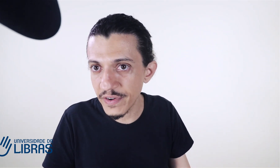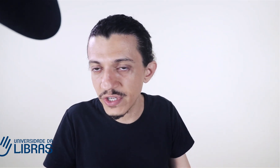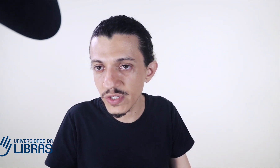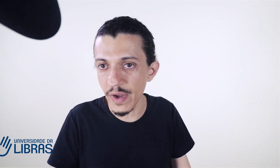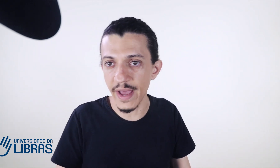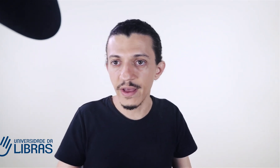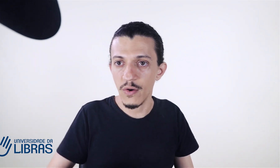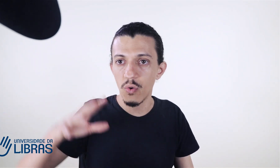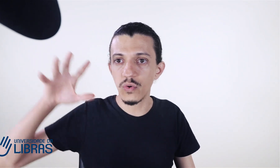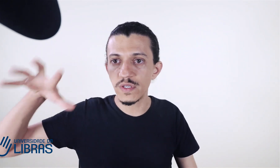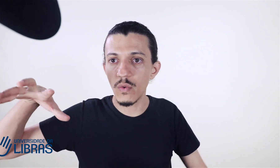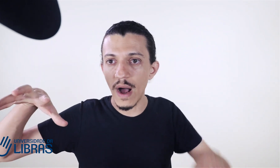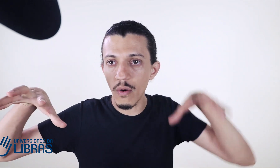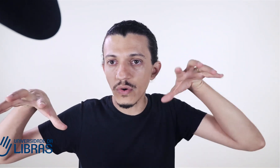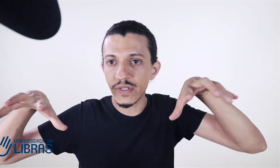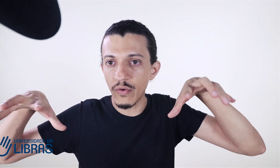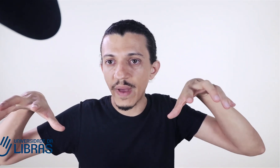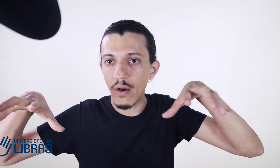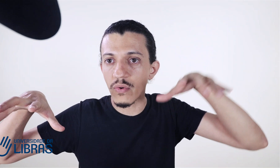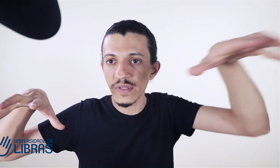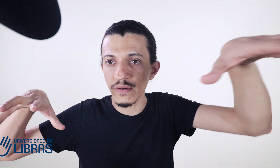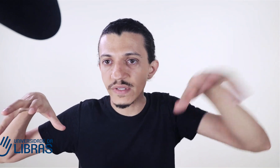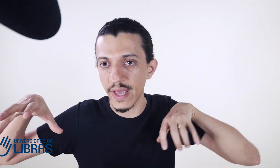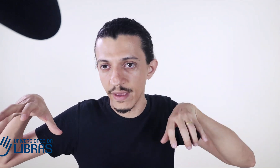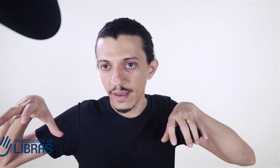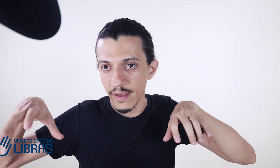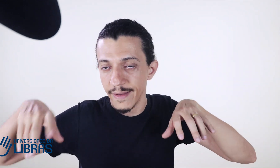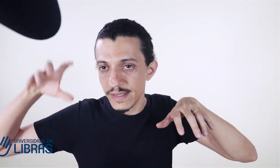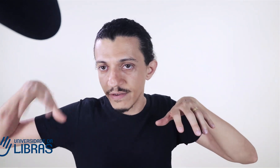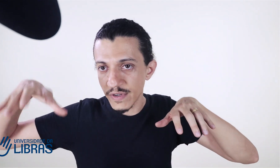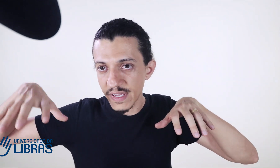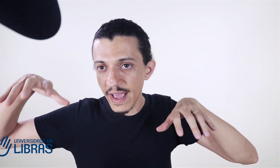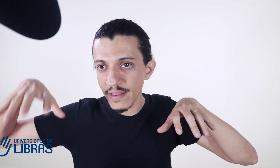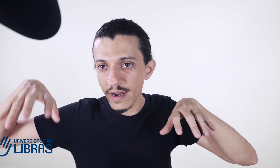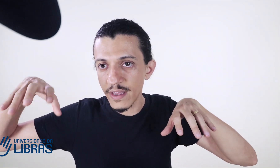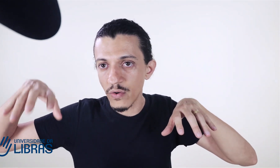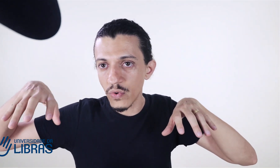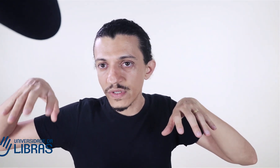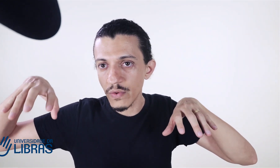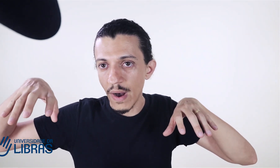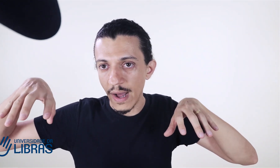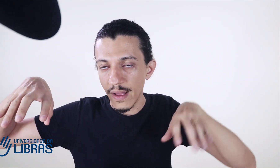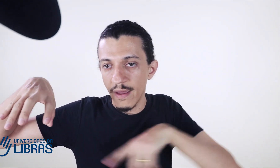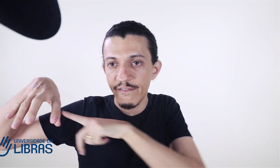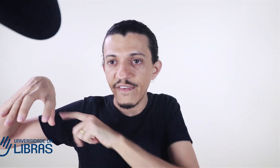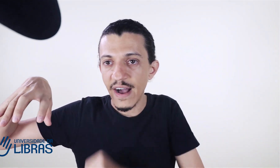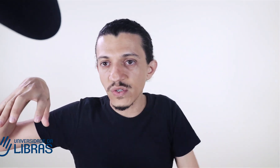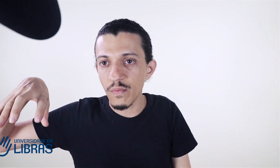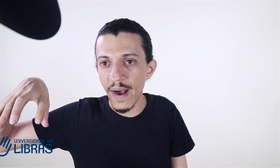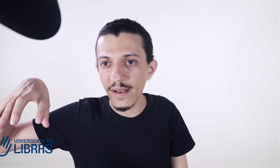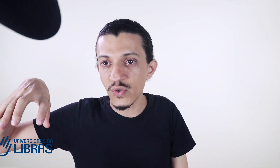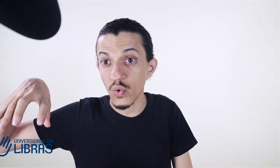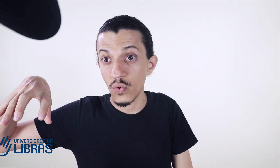disso é o cursinho A, o cursinho B e o cursinho C. Se você entra aqui no cursinho A, faz o básico